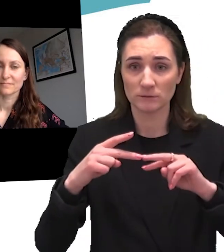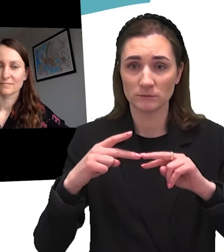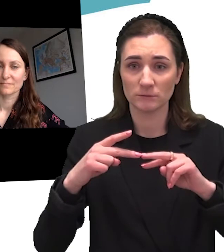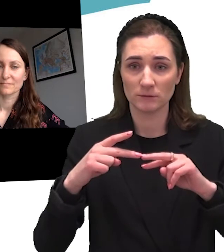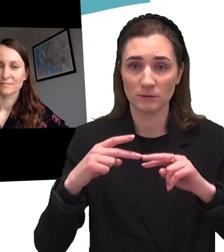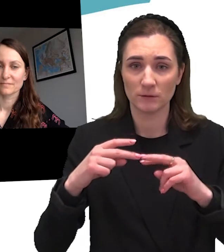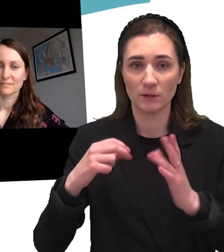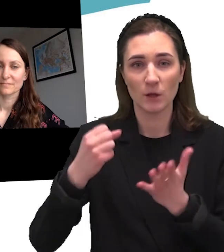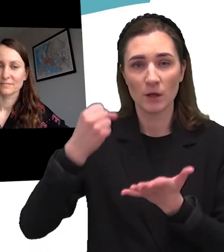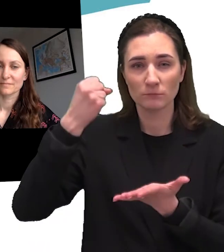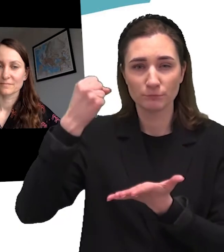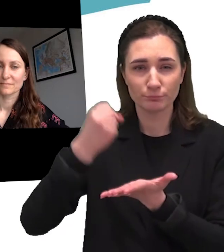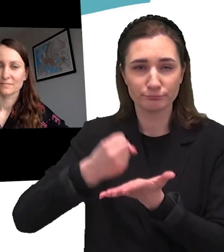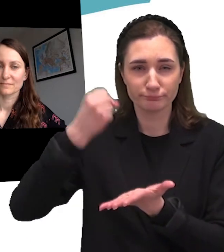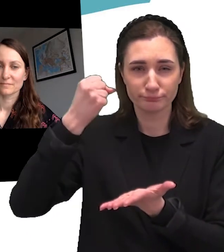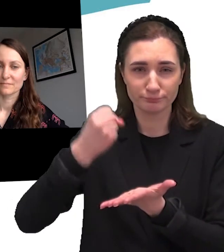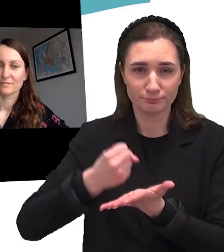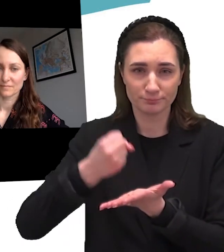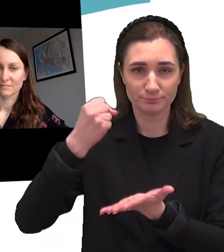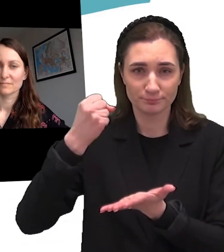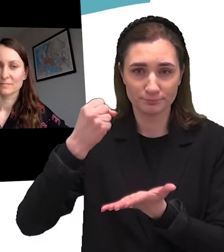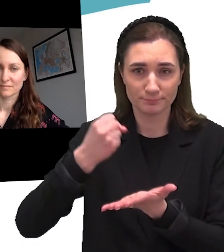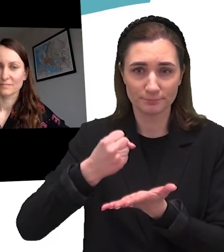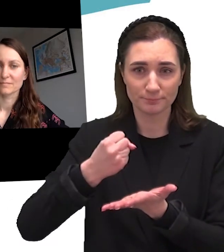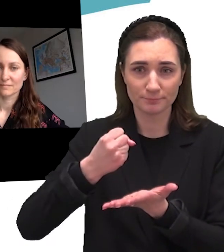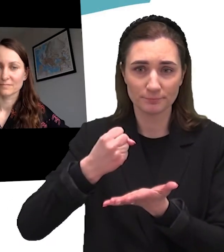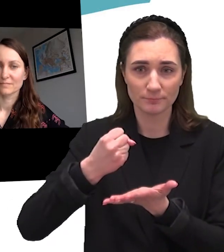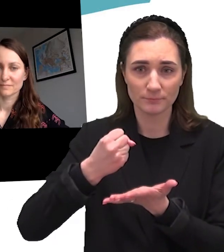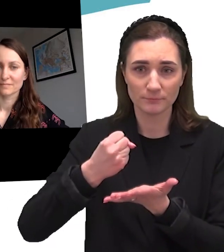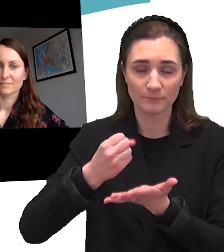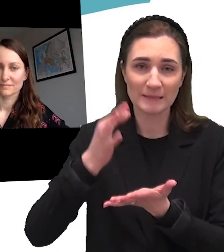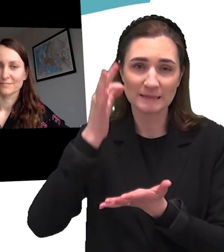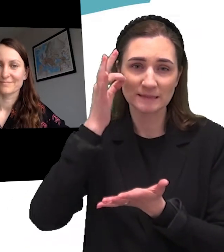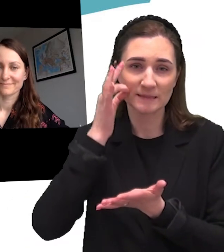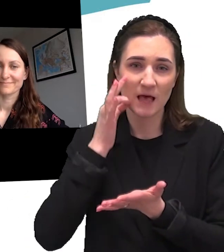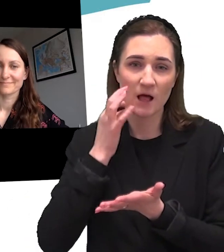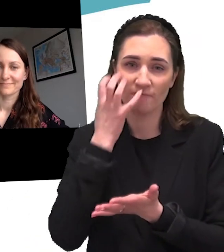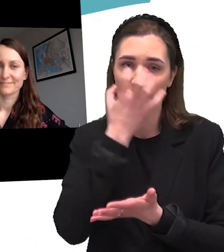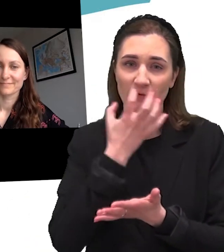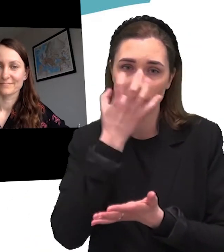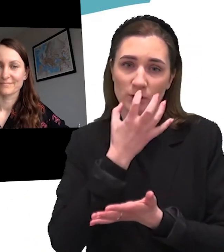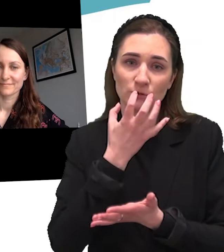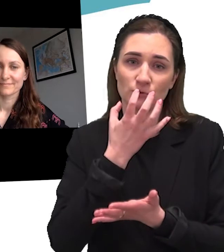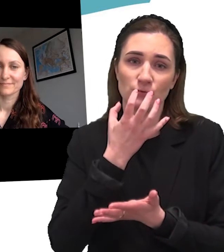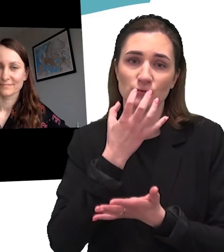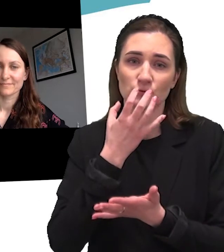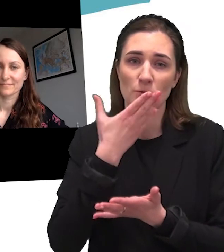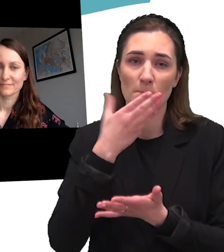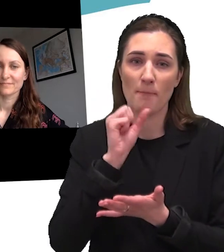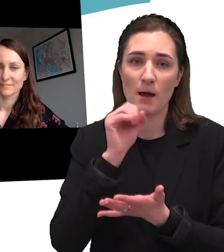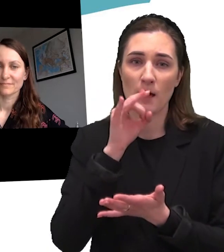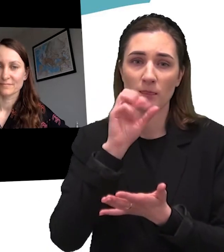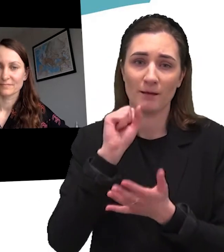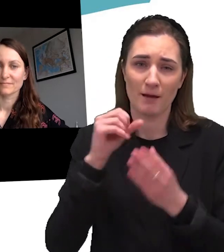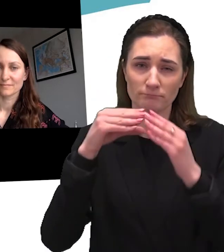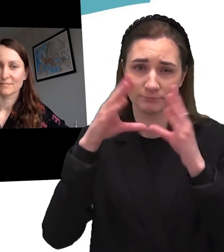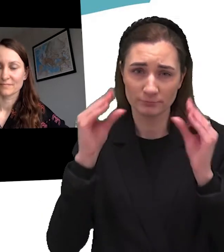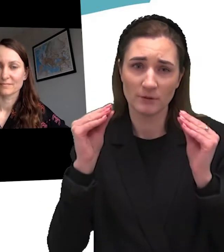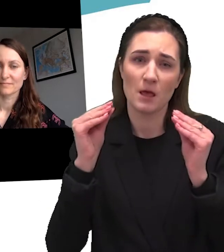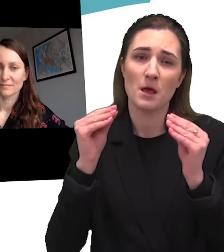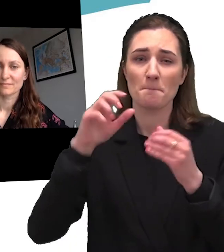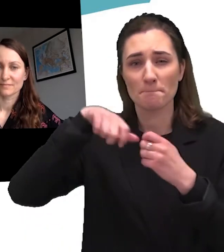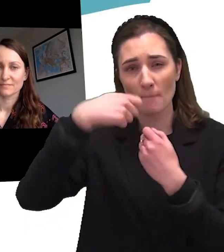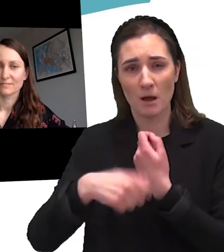tiesiog sutrinti su trintuvo blenderiu, nelietuviškai sakant, saldų kokio vaisio, ar mango,